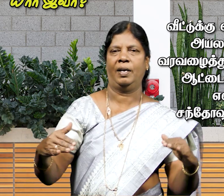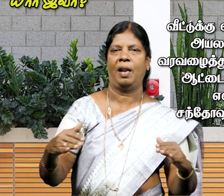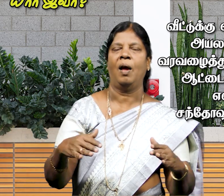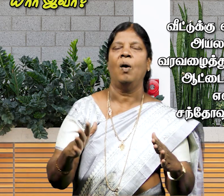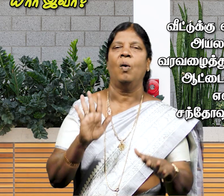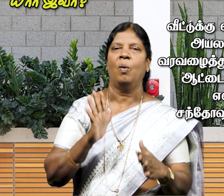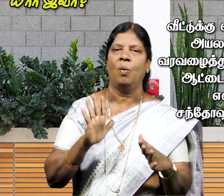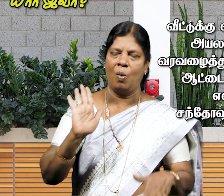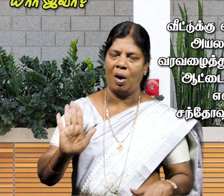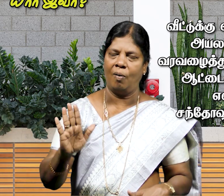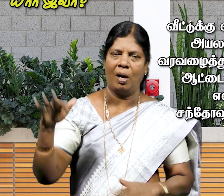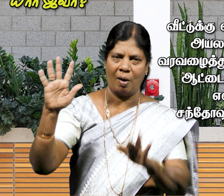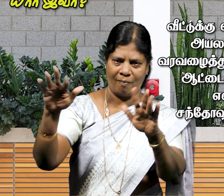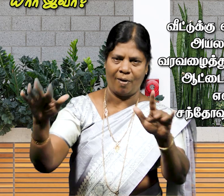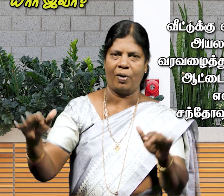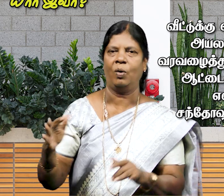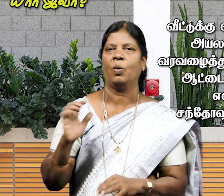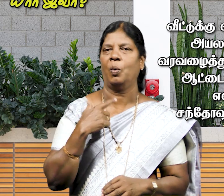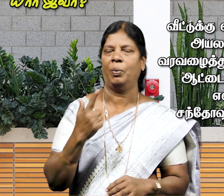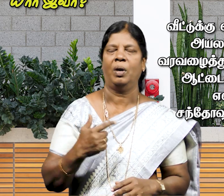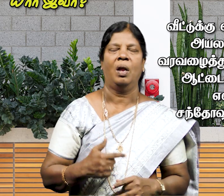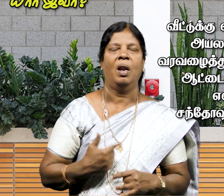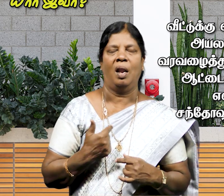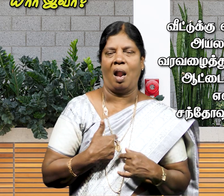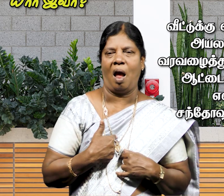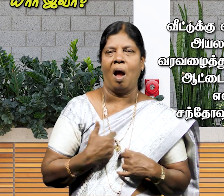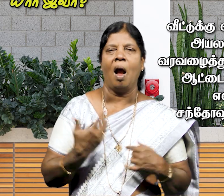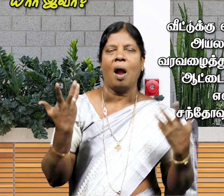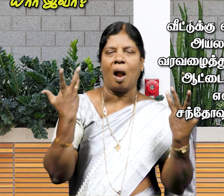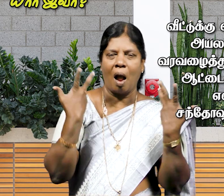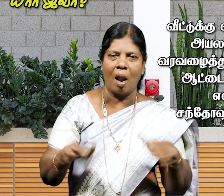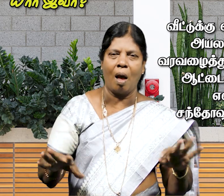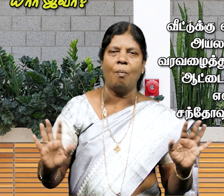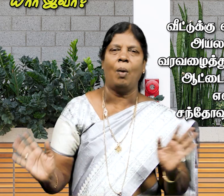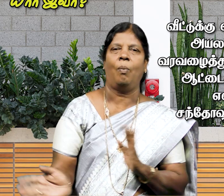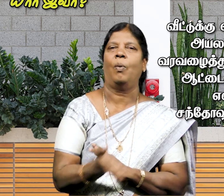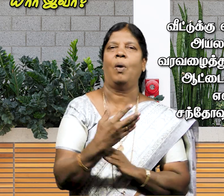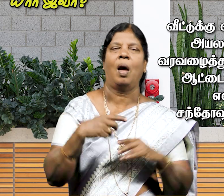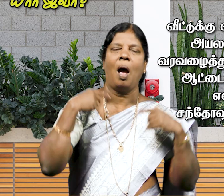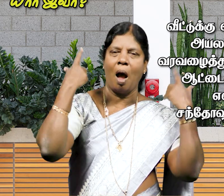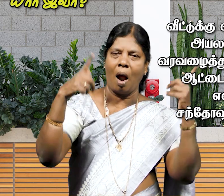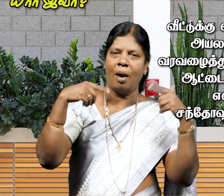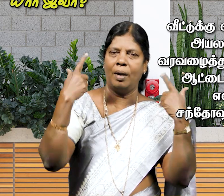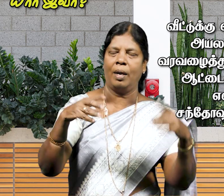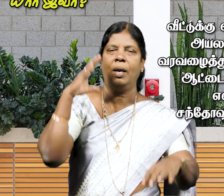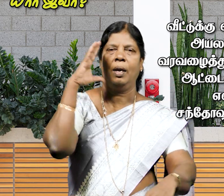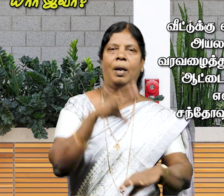அயலகத்தாரையும் கூட வரவழைத்து காணாமல் போன என் நாட்டை